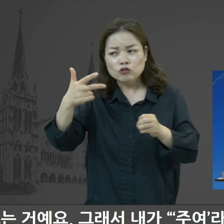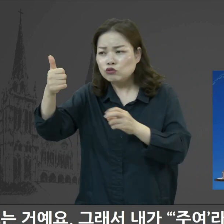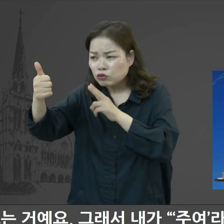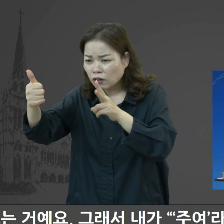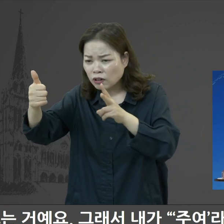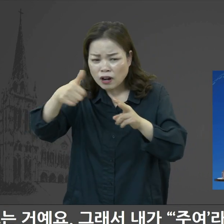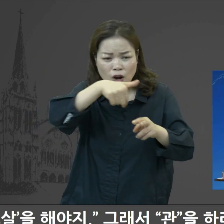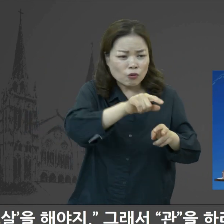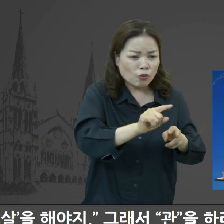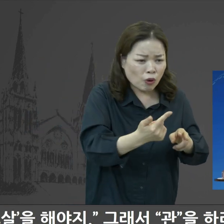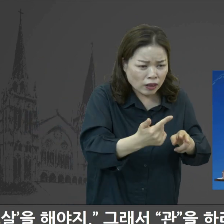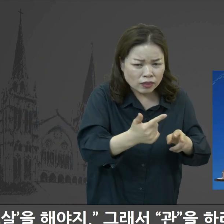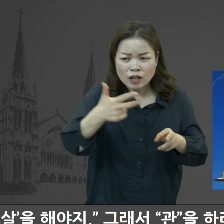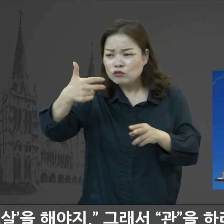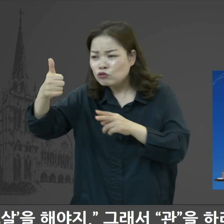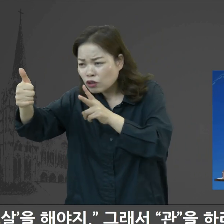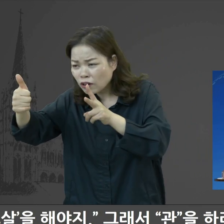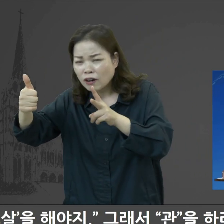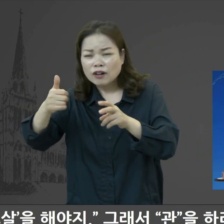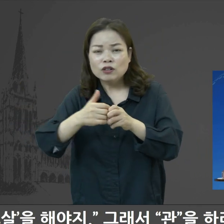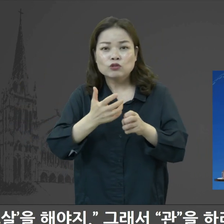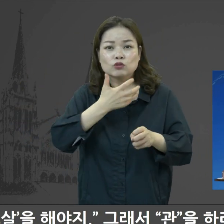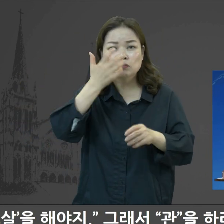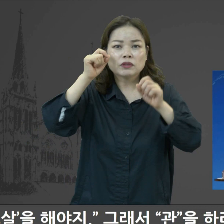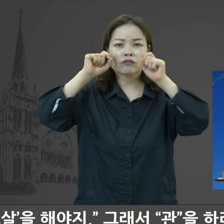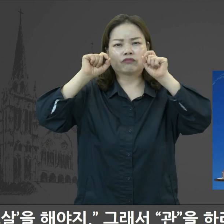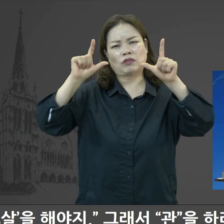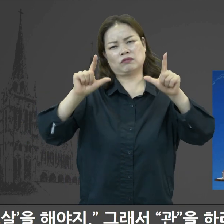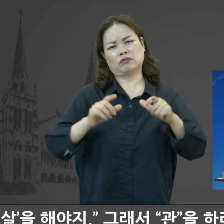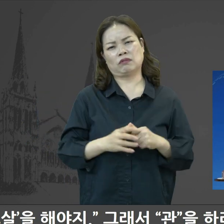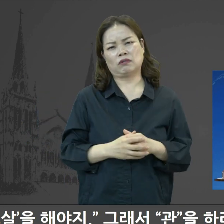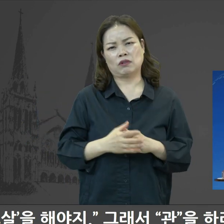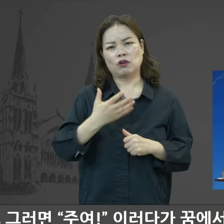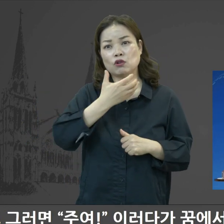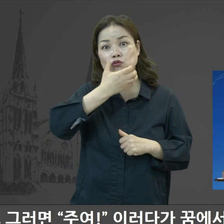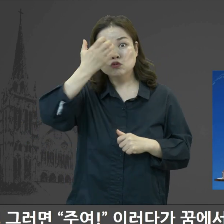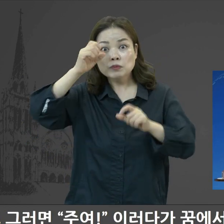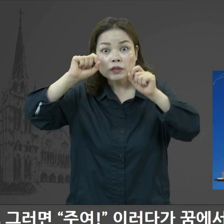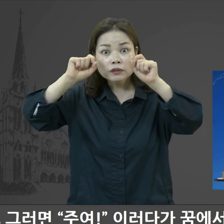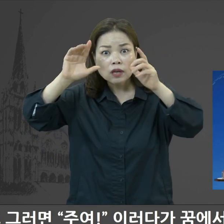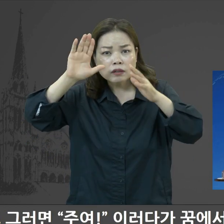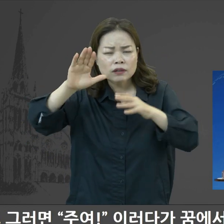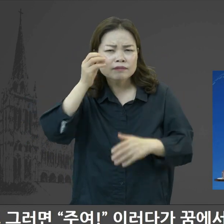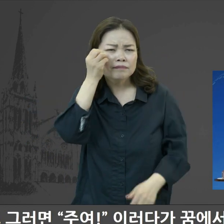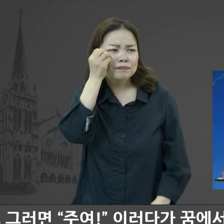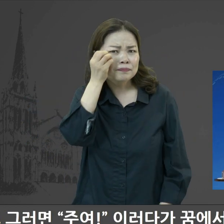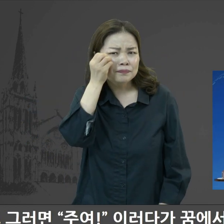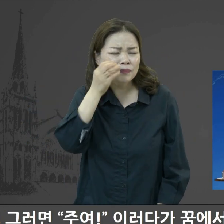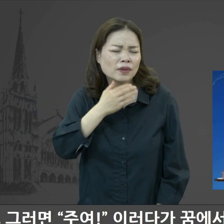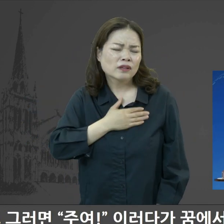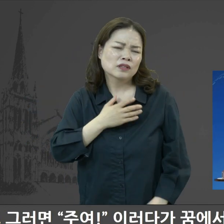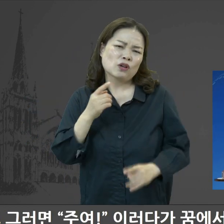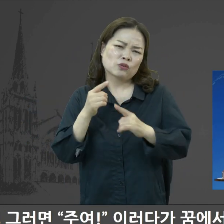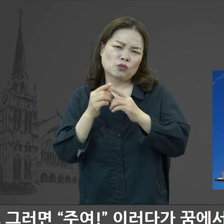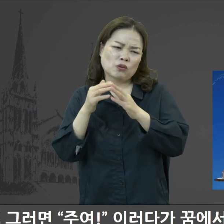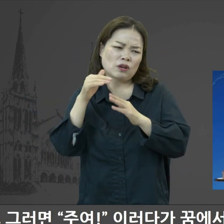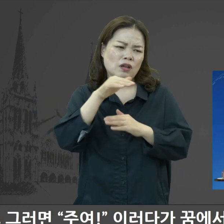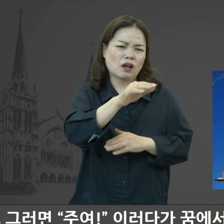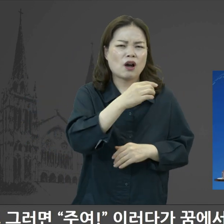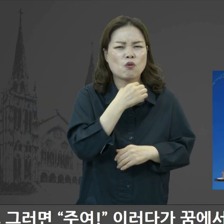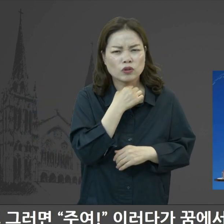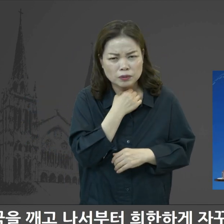주여, 관하려 그러면 주여, 이러다가 꿈에서 깬 거예요. 그 꿈을 깨고 나서부터 희한하게 자꾸 교회를 가고